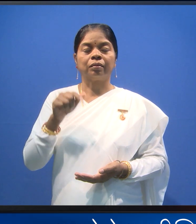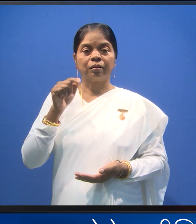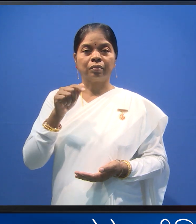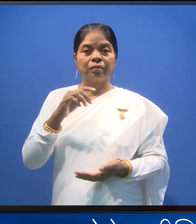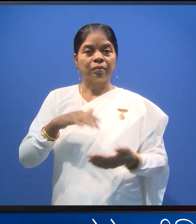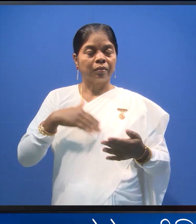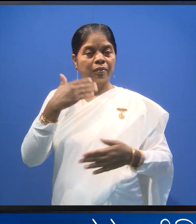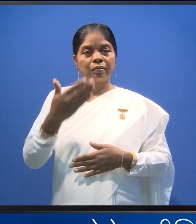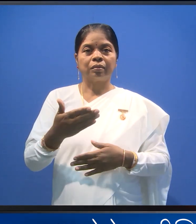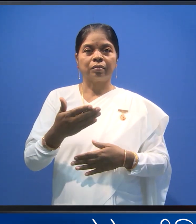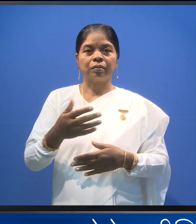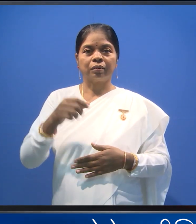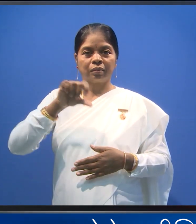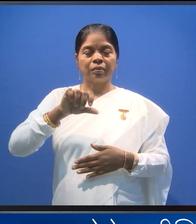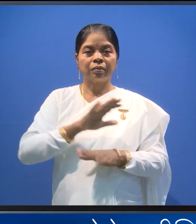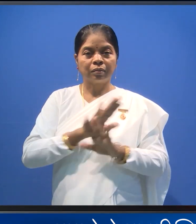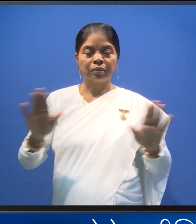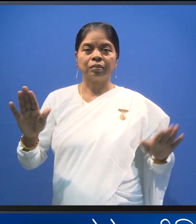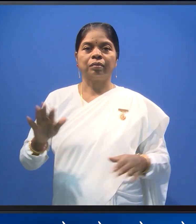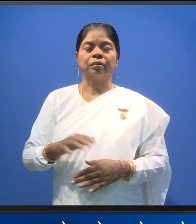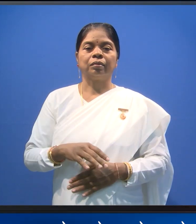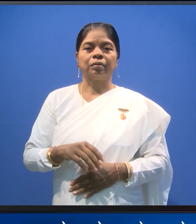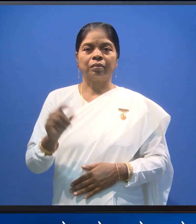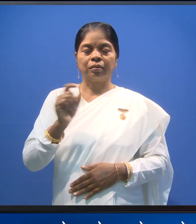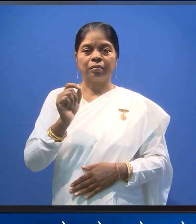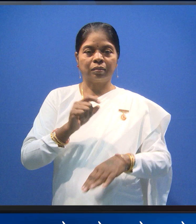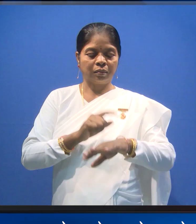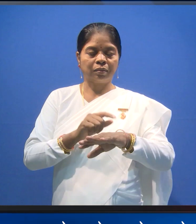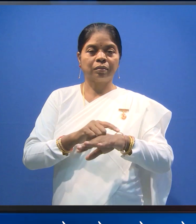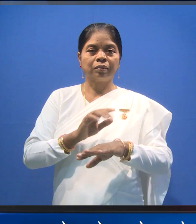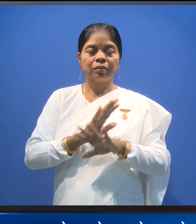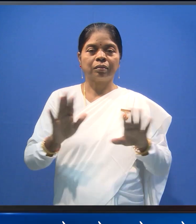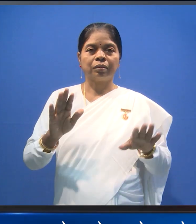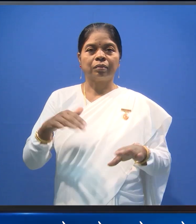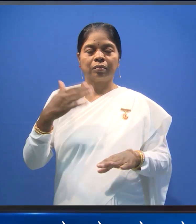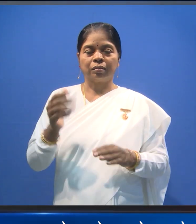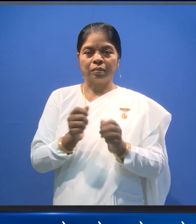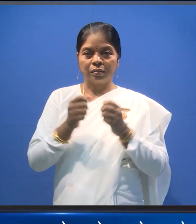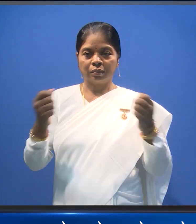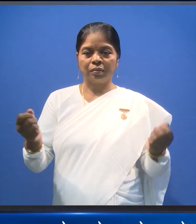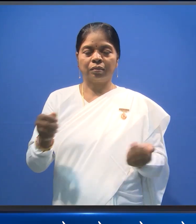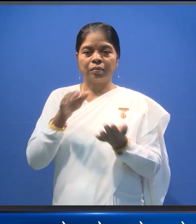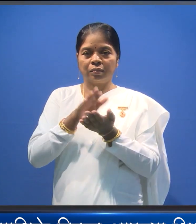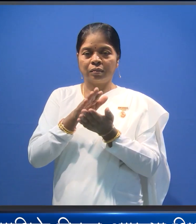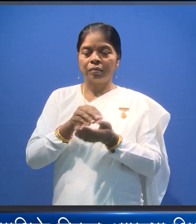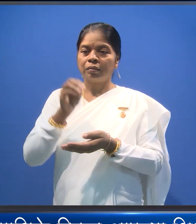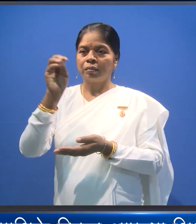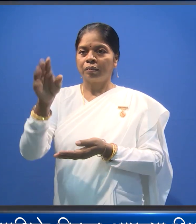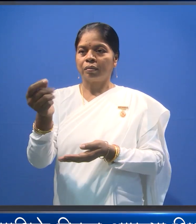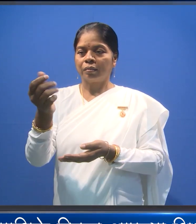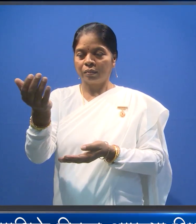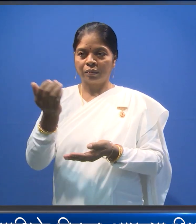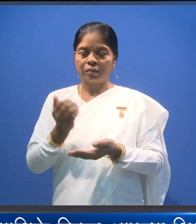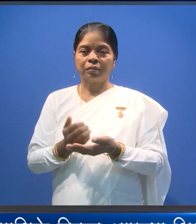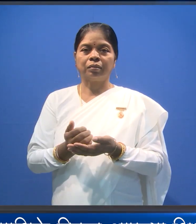या परिस्थितीतही हरले नाहीत. शाळेचा वेळ सोडून ते रोज वर्तमानपत्रे आणि मासिके